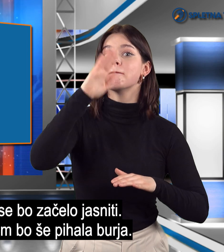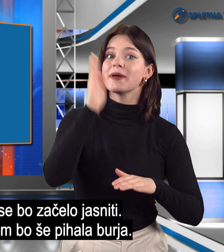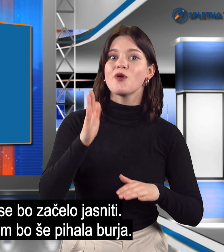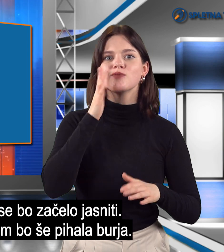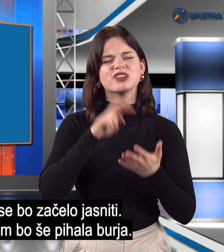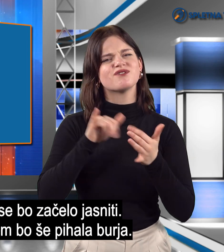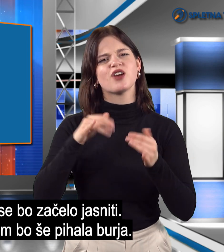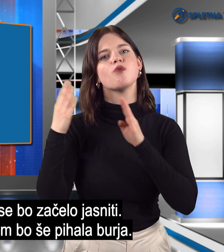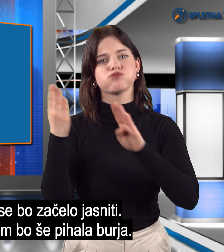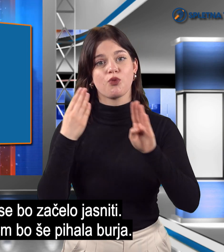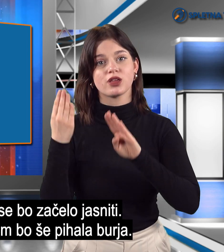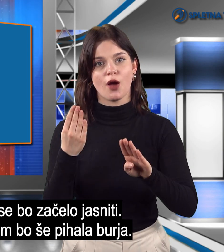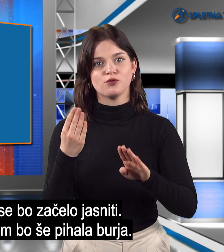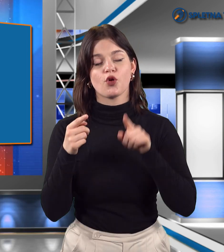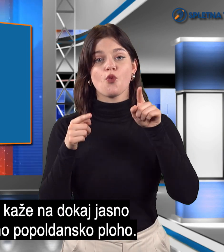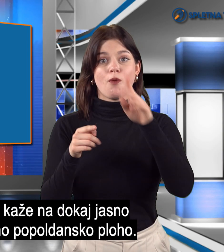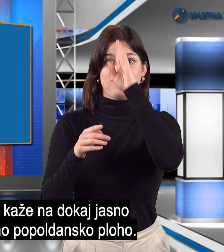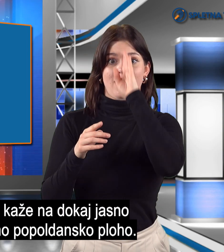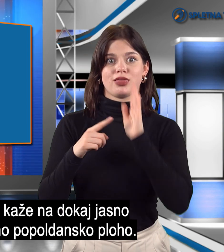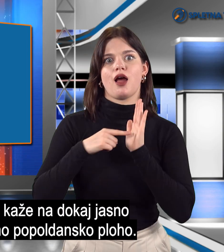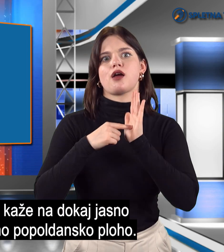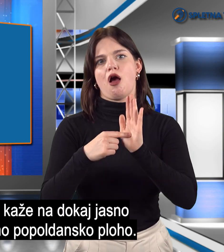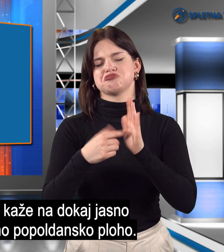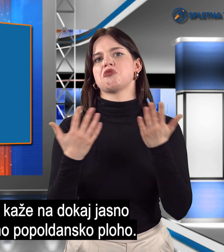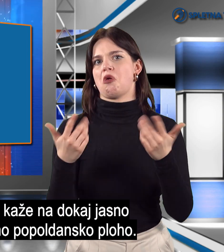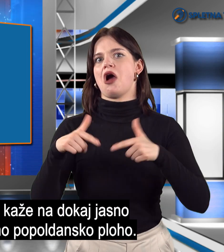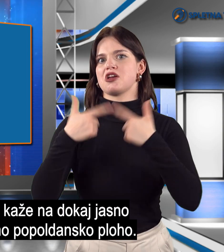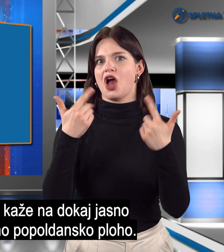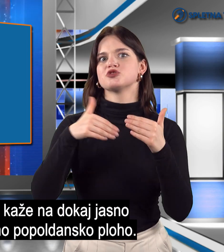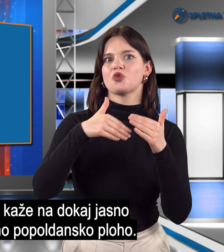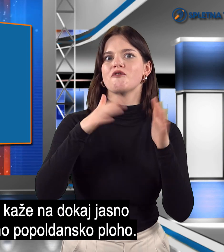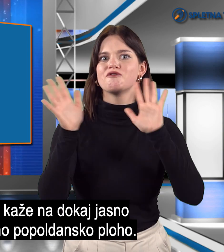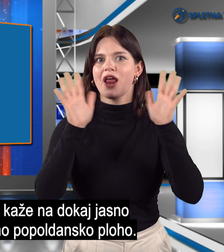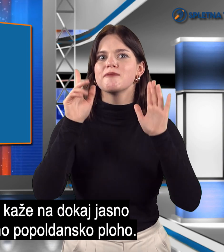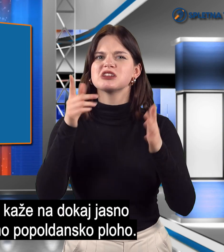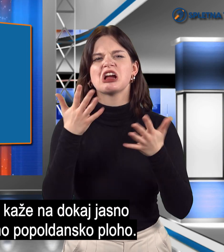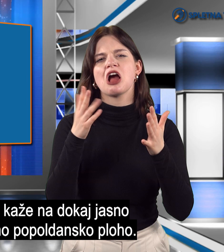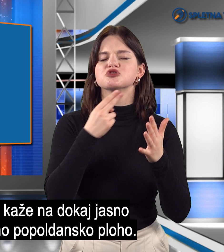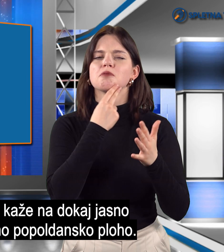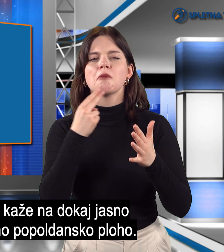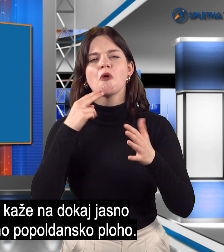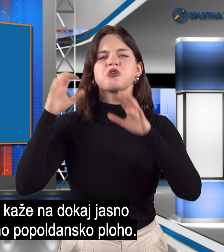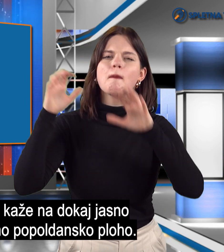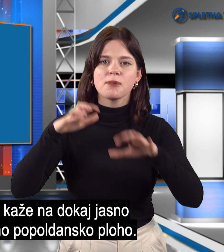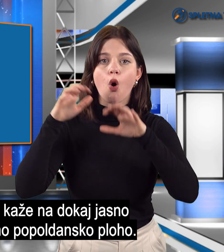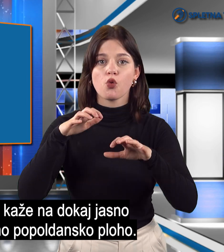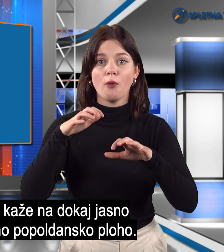še pihala burja. Ponedeljek kaže na dokaj jasno vreme s kakšno popoldansko ploho. Še bo pihal